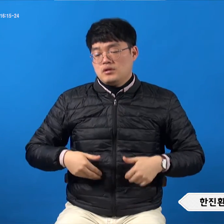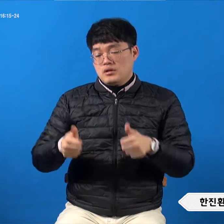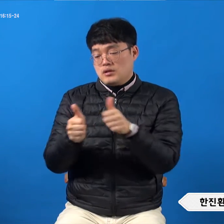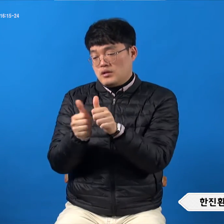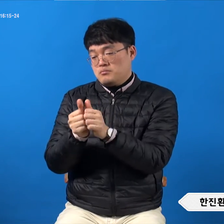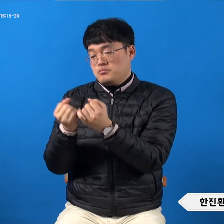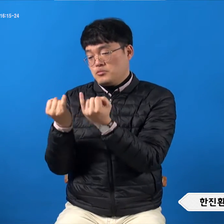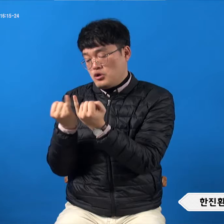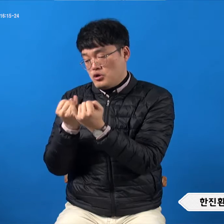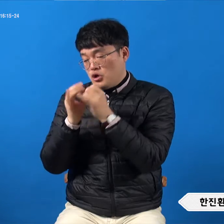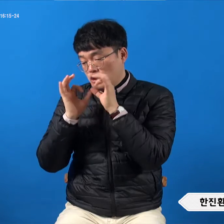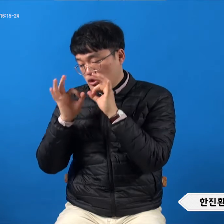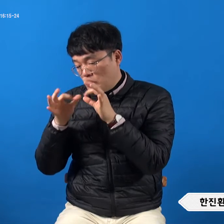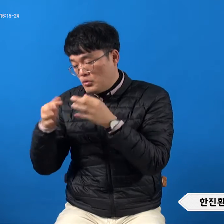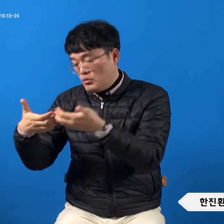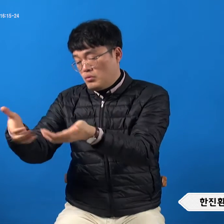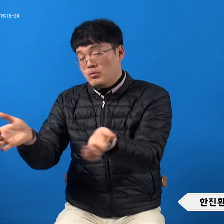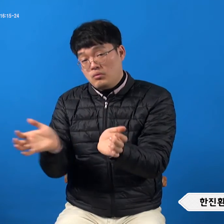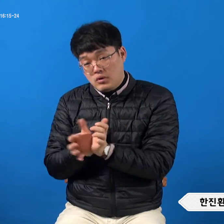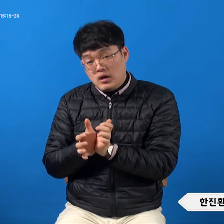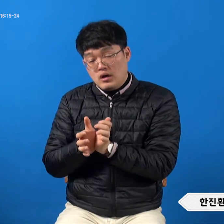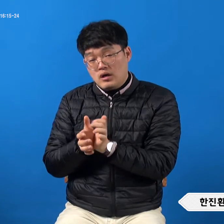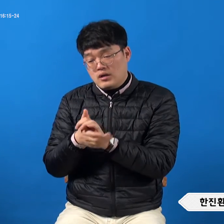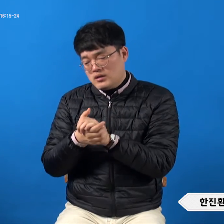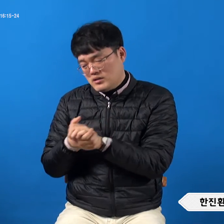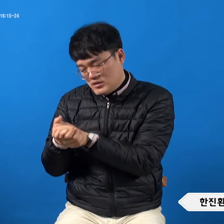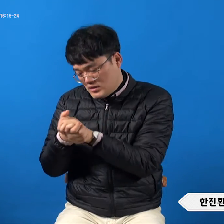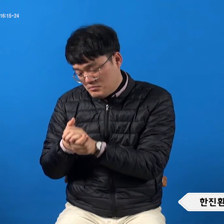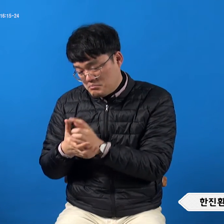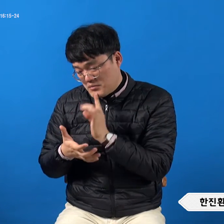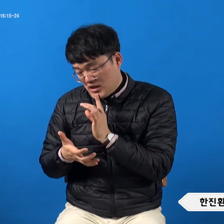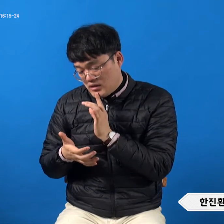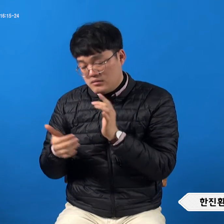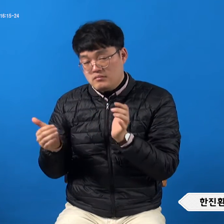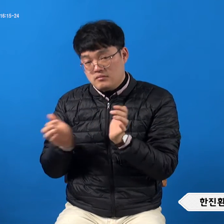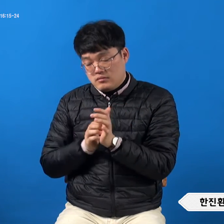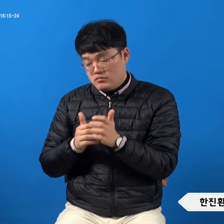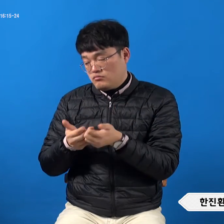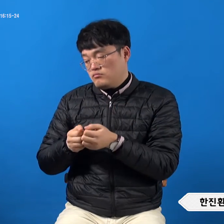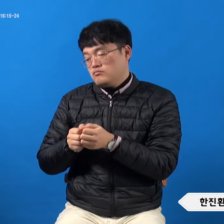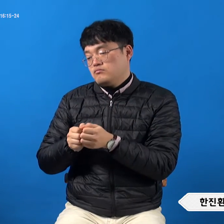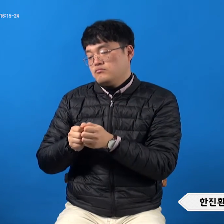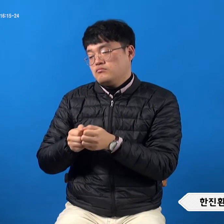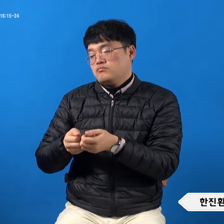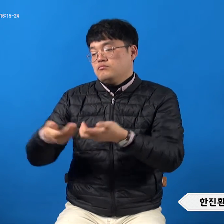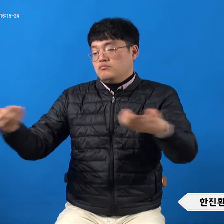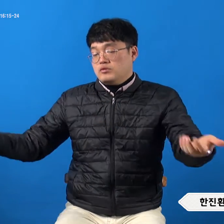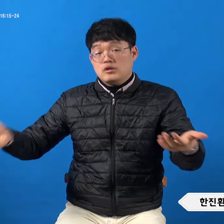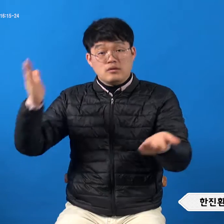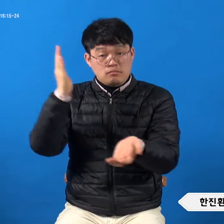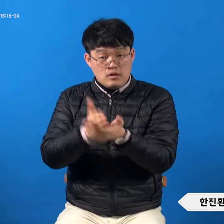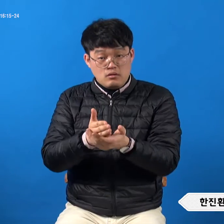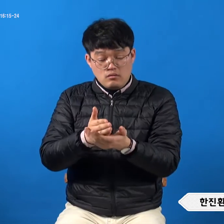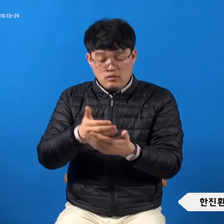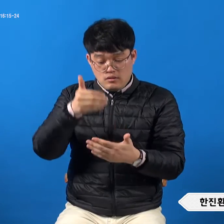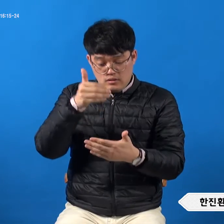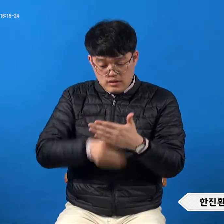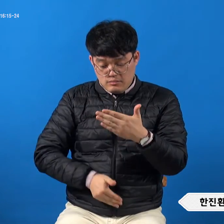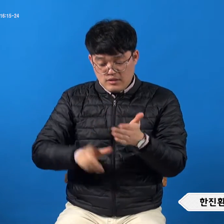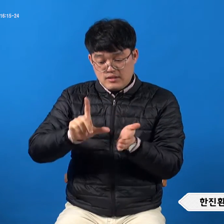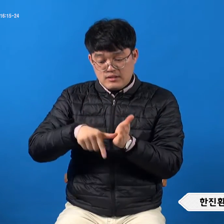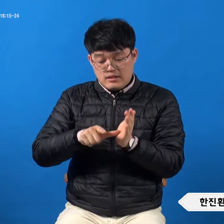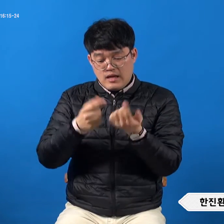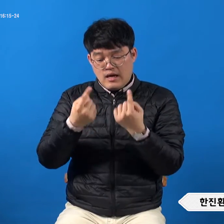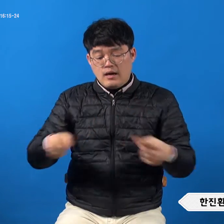남녀 전도에 친목만 하고 그렇게 헤어지지 말고 남은 세월을 함께 할 수 있는